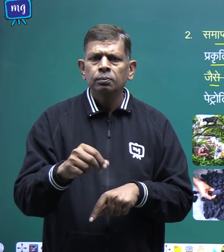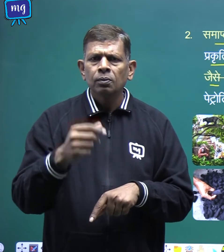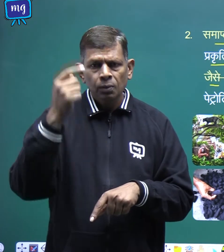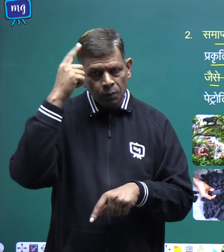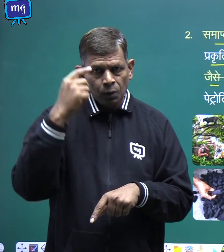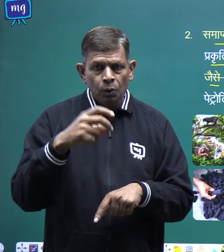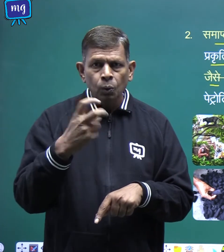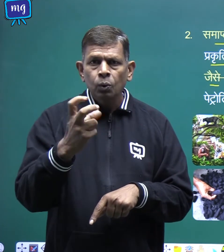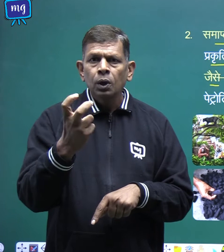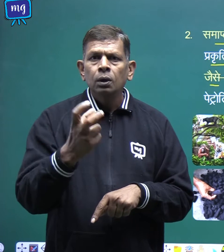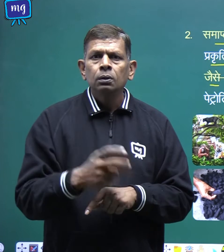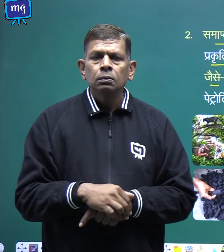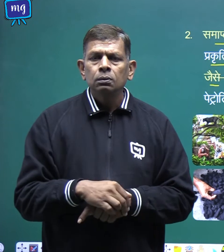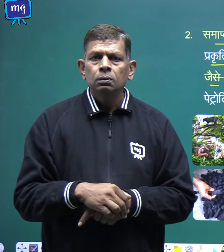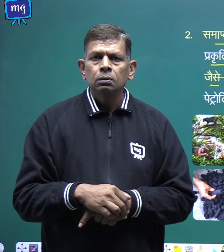कोयला,